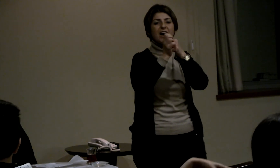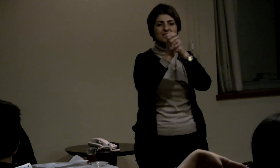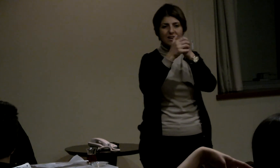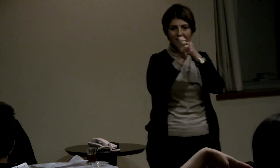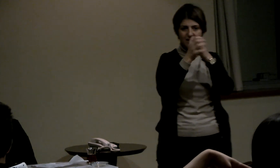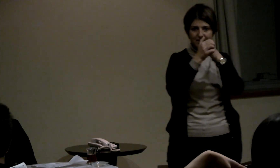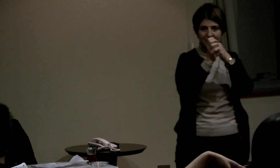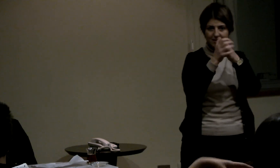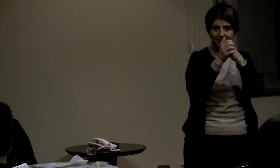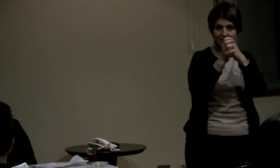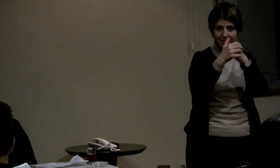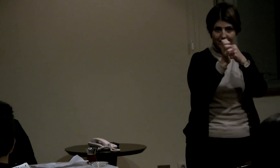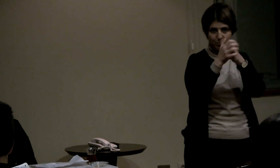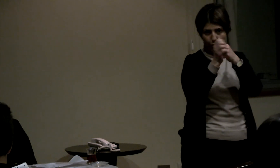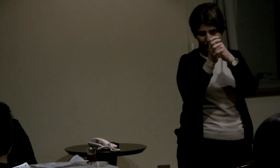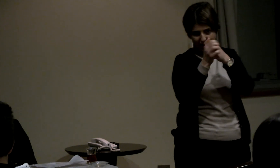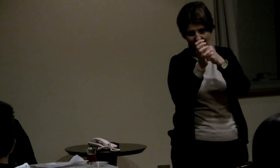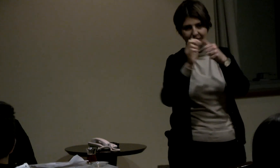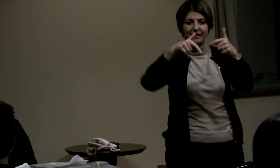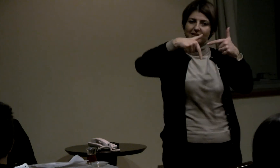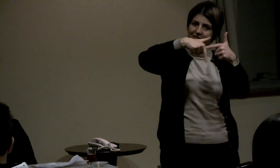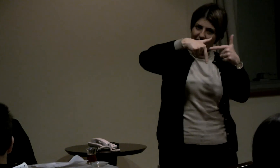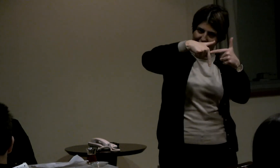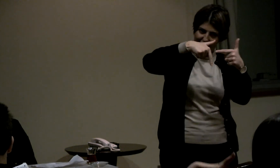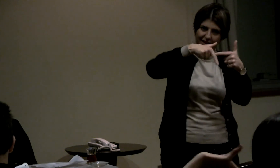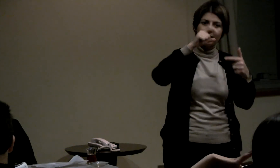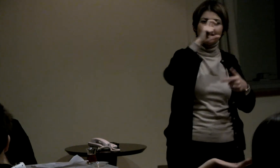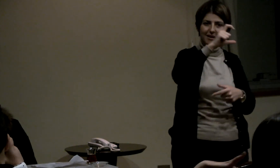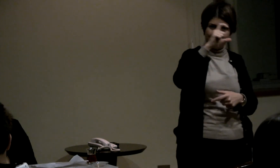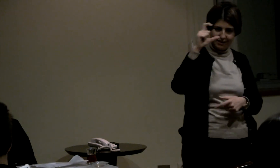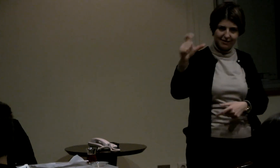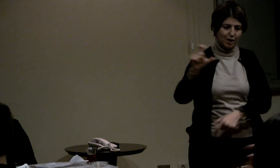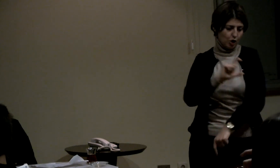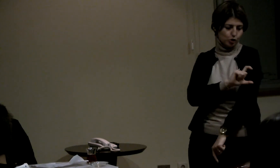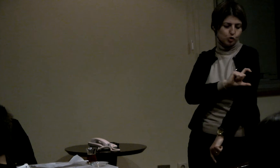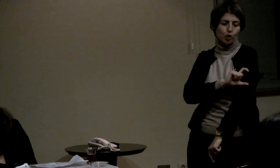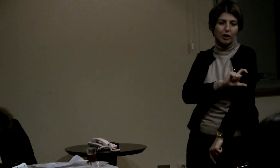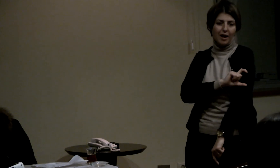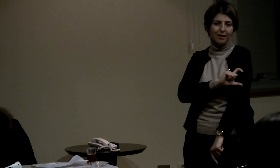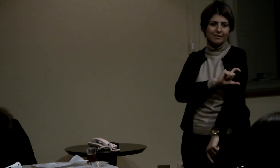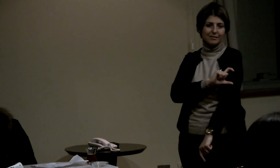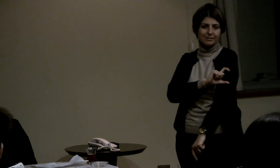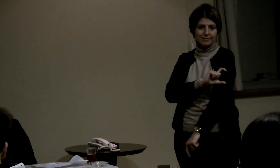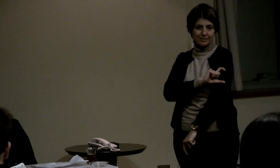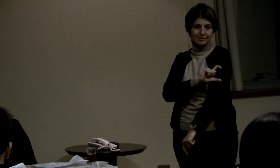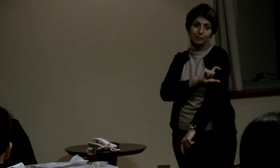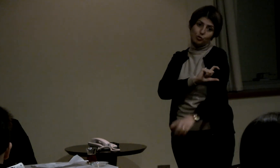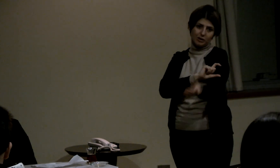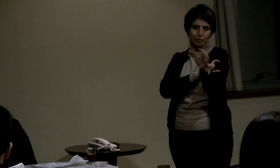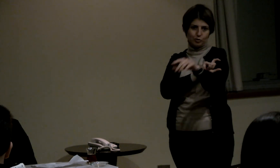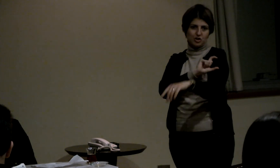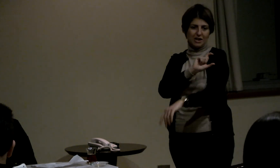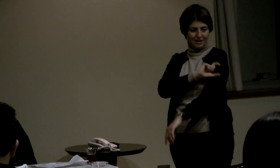fanta, portakal ya da fanta, evet. Soda, yukarı önce,